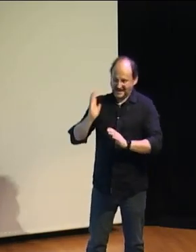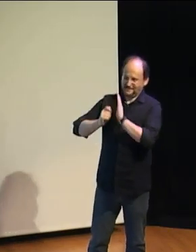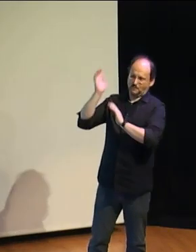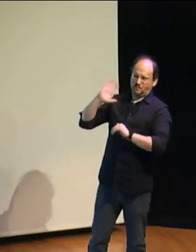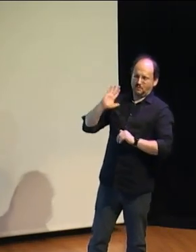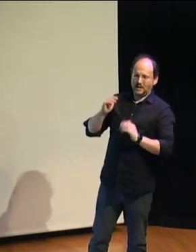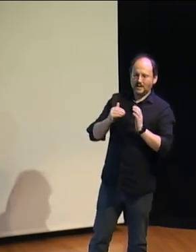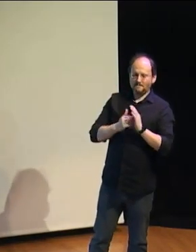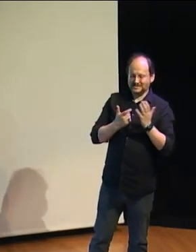LSF.